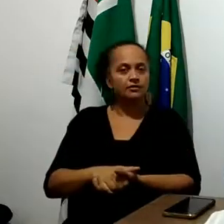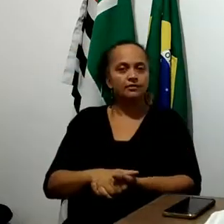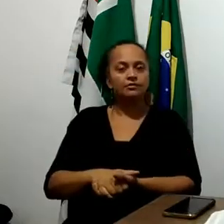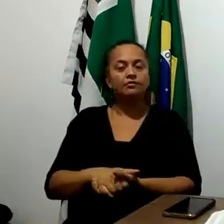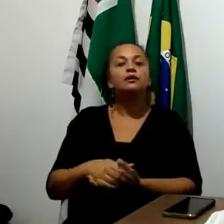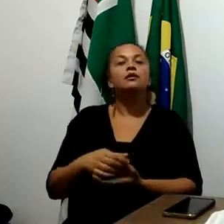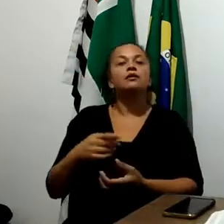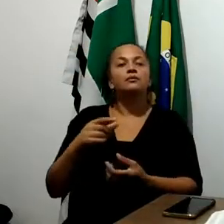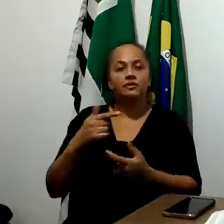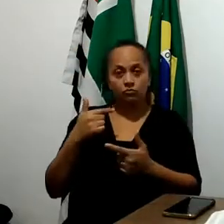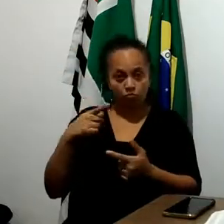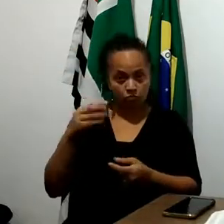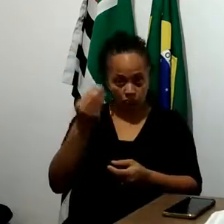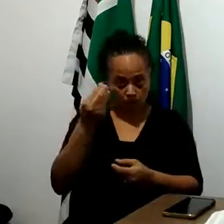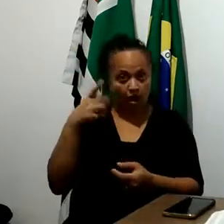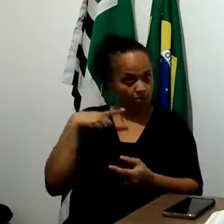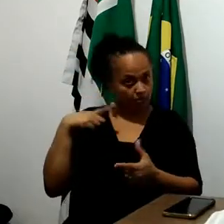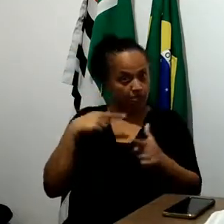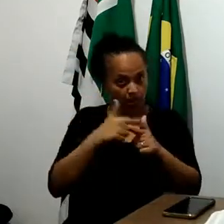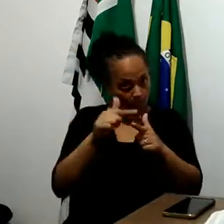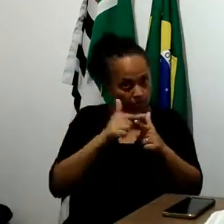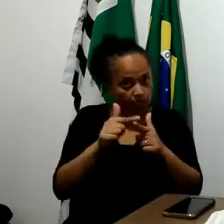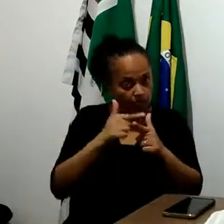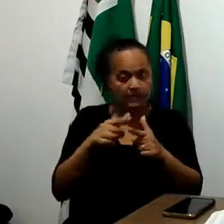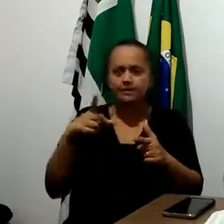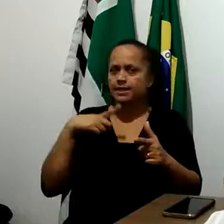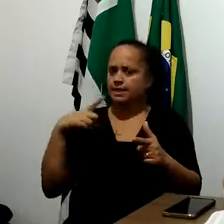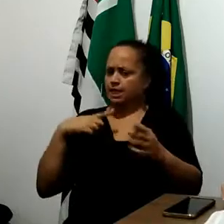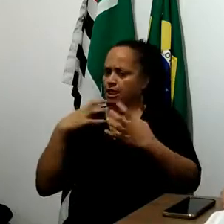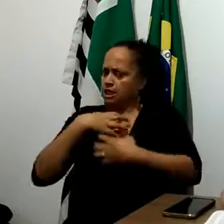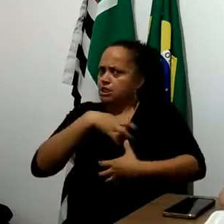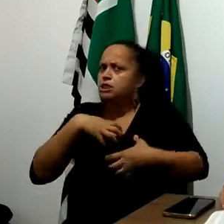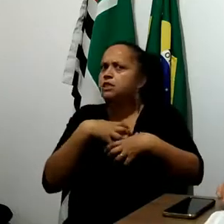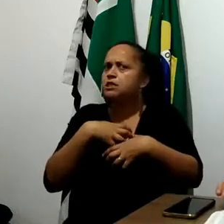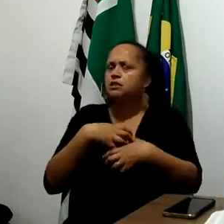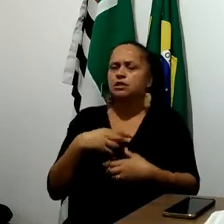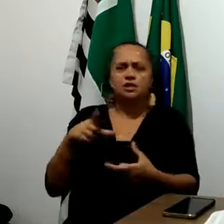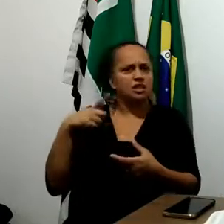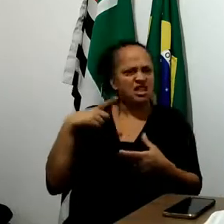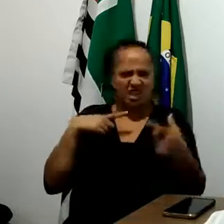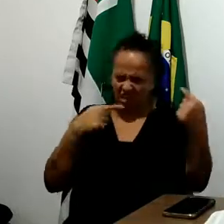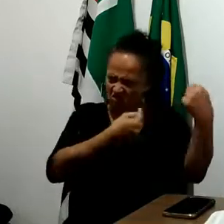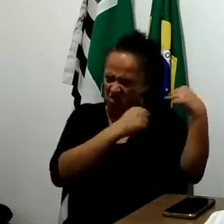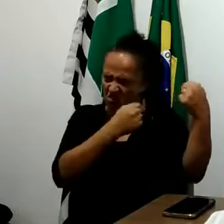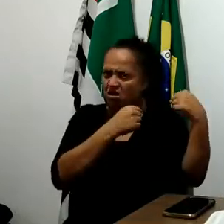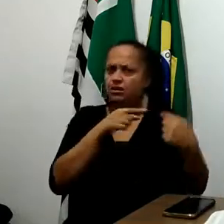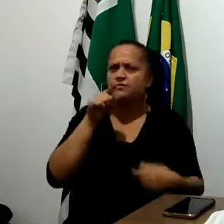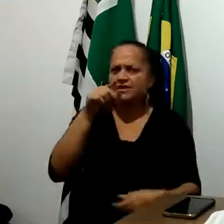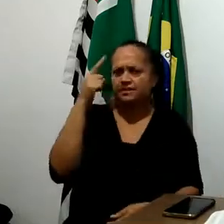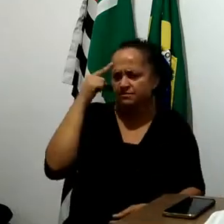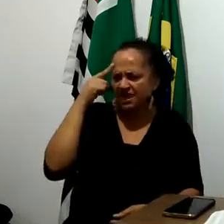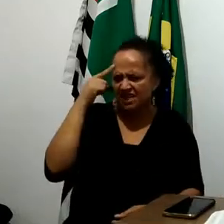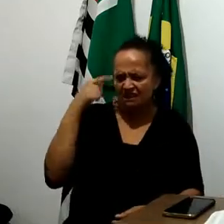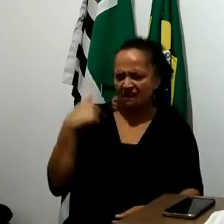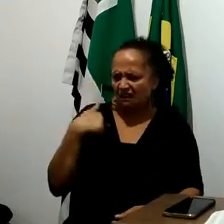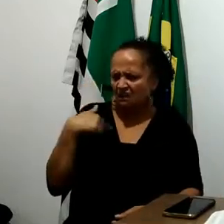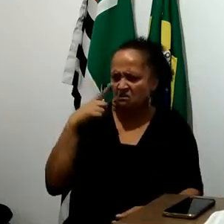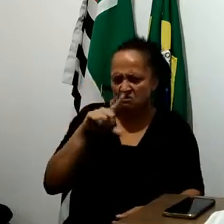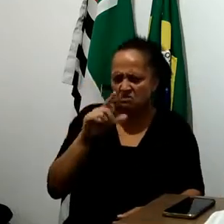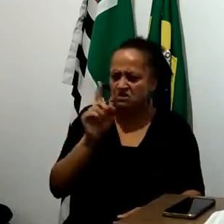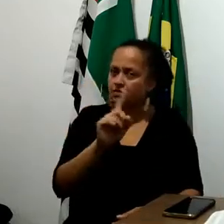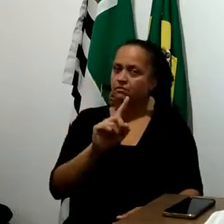mesmo quando vinham os problemas, mesmo quando vinha situação adversa, aquela que você acha que não vai conseguir, não